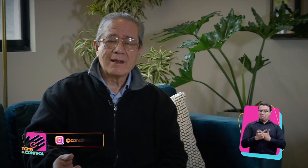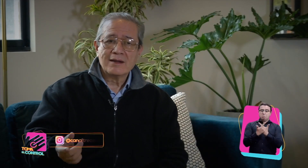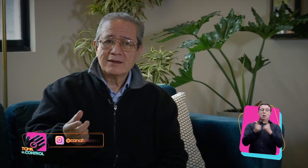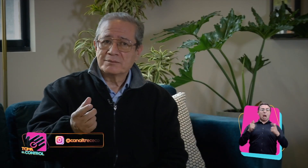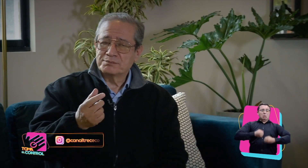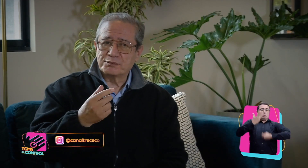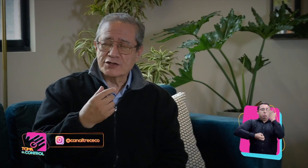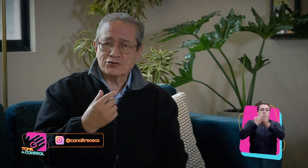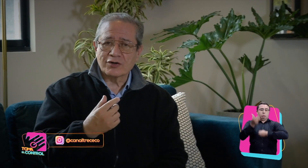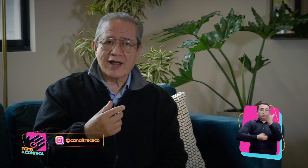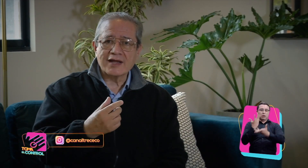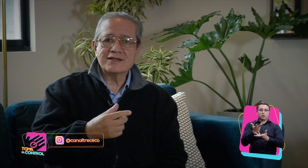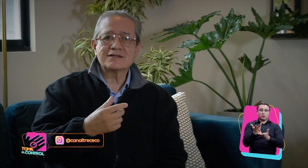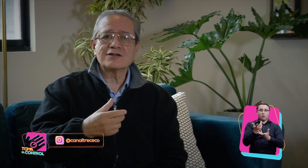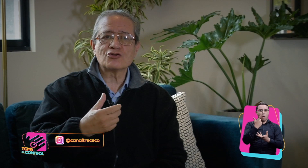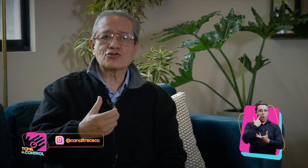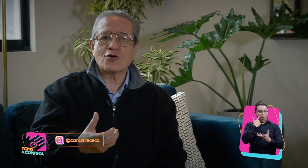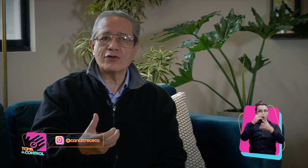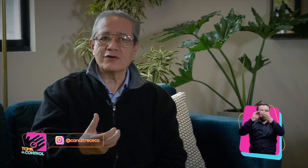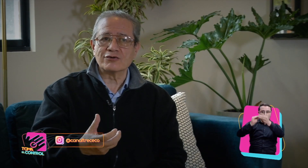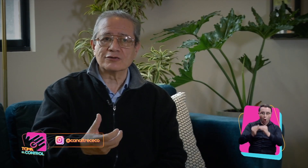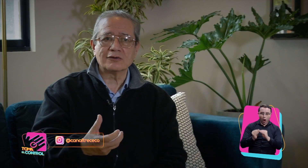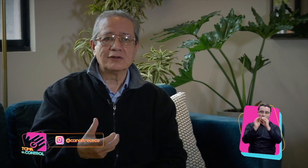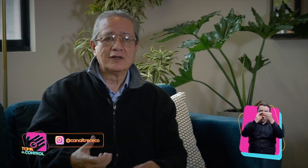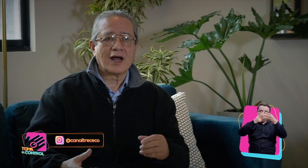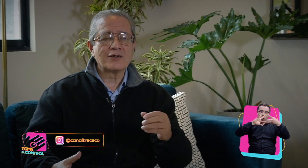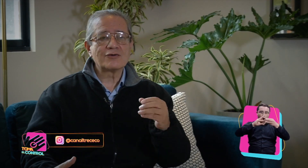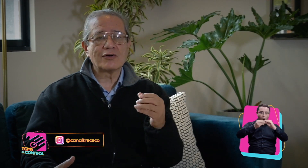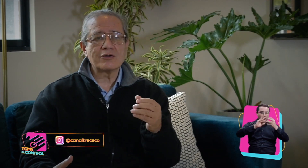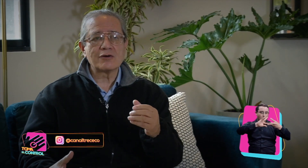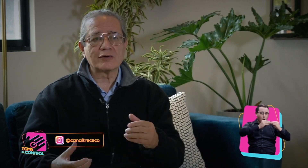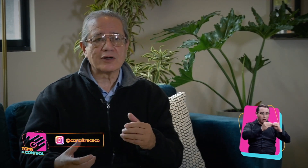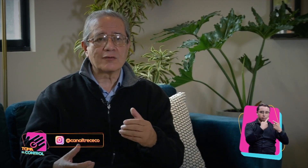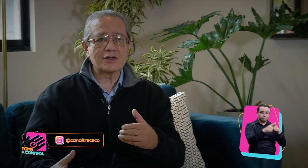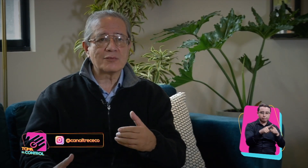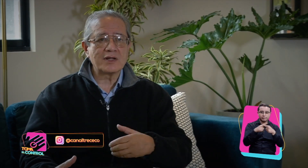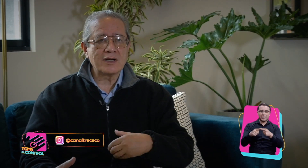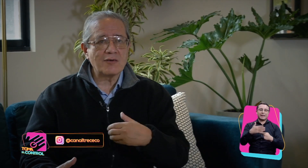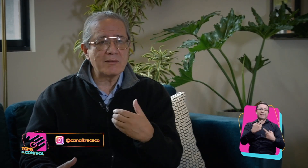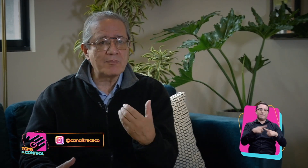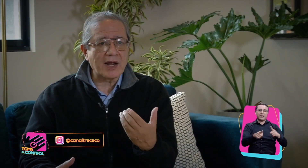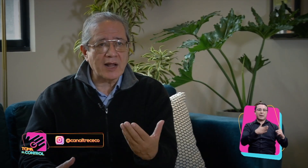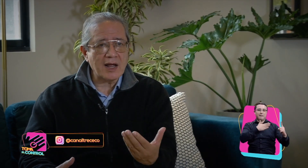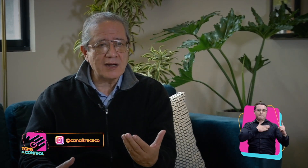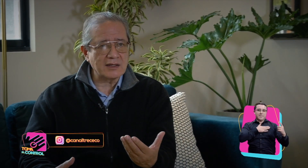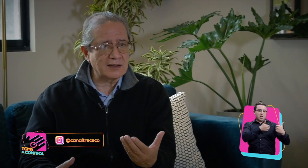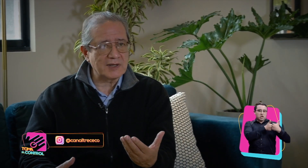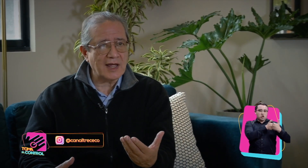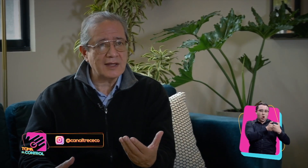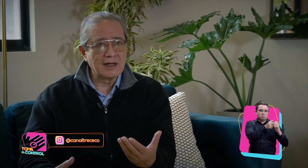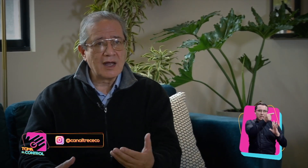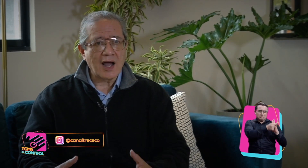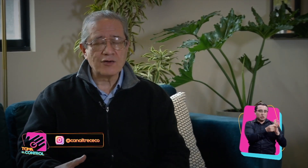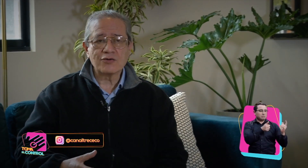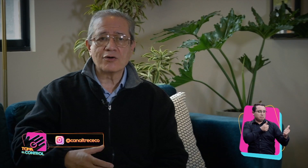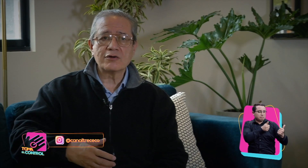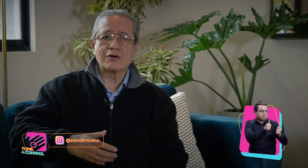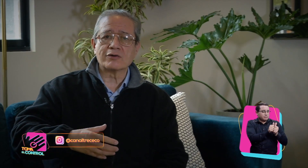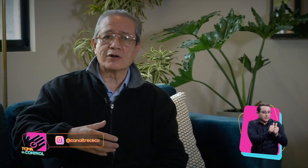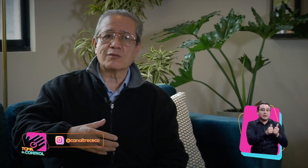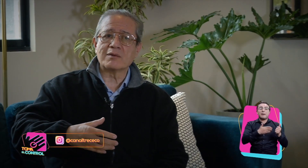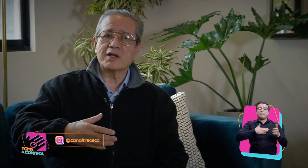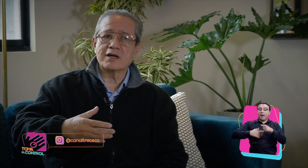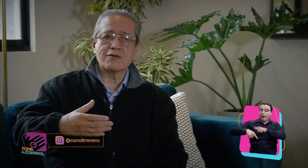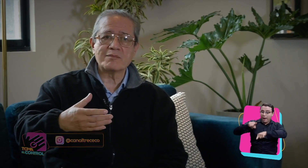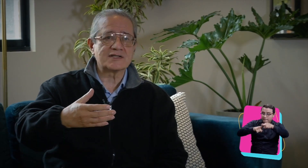límite, puesto que hay distintos códigos, ¿no? Hay un código con el cual yo me dirijo a mi pareja en la intimidad. Hay un código